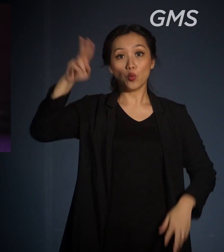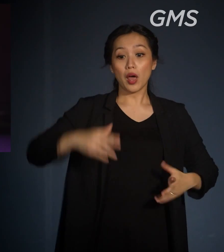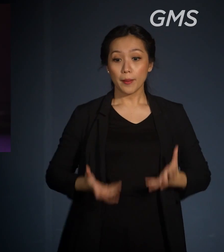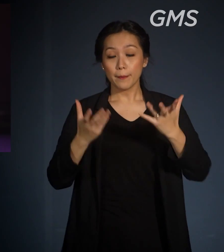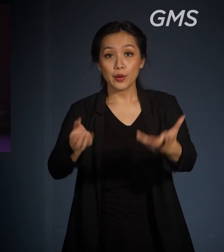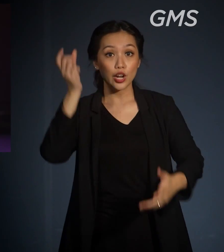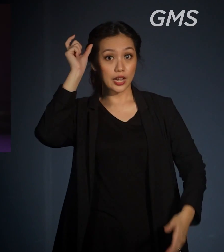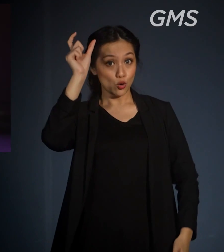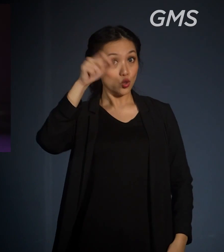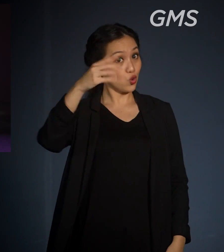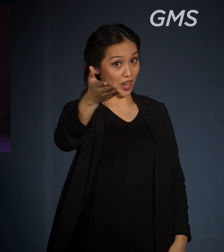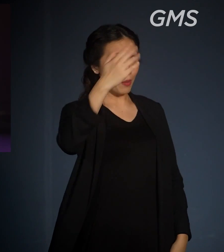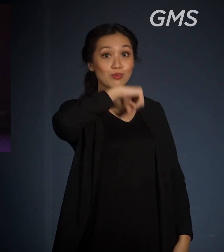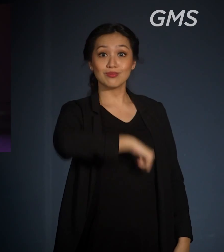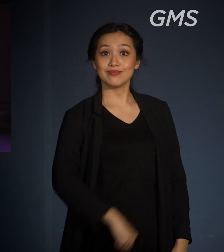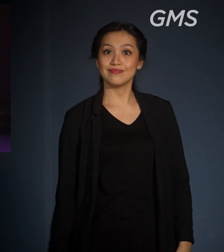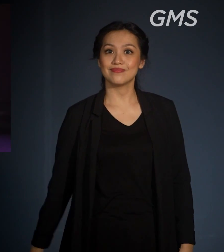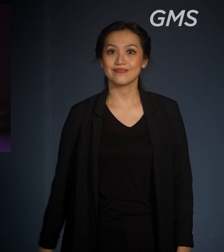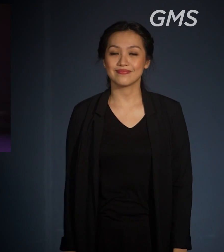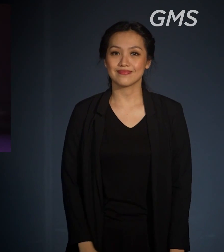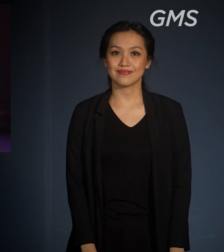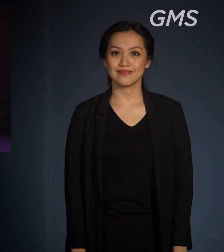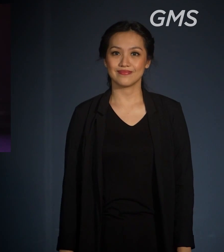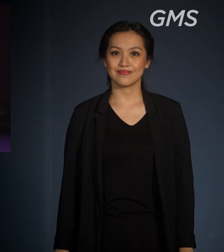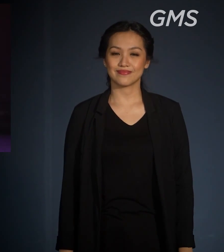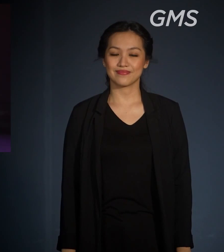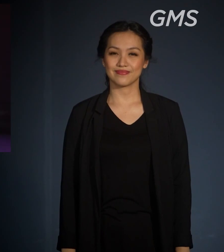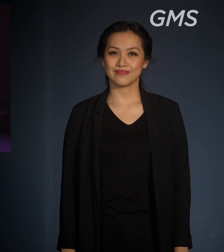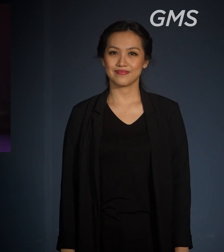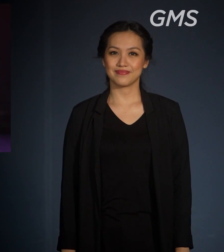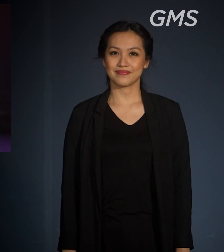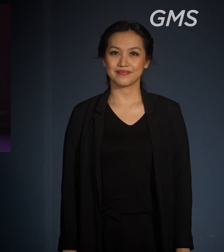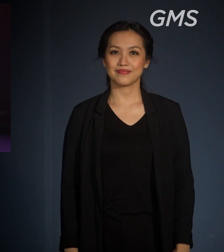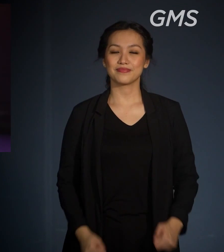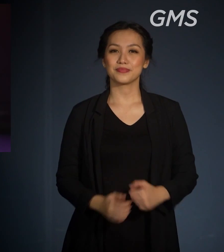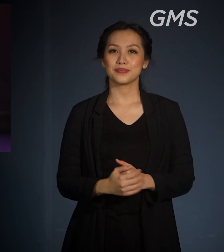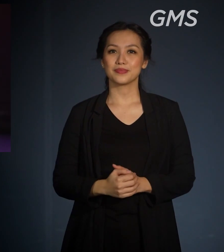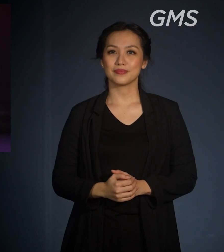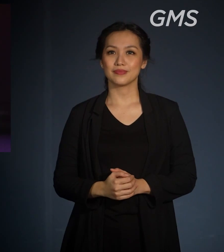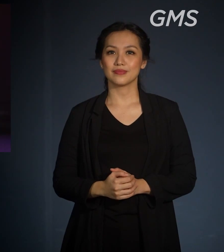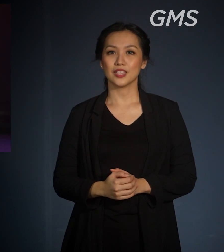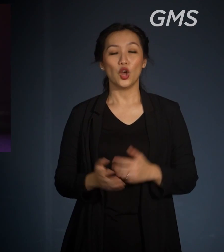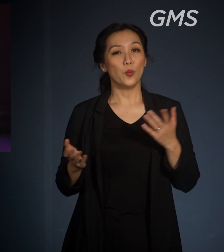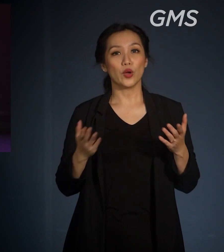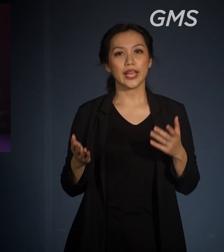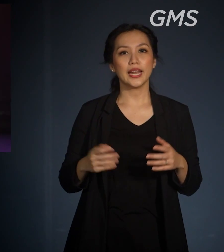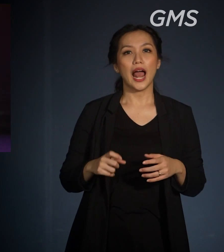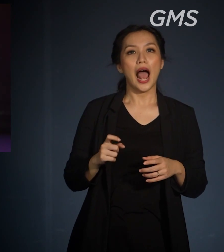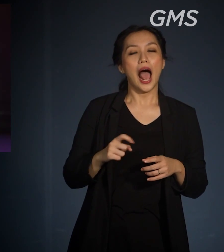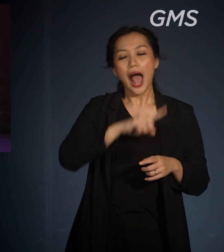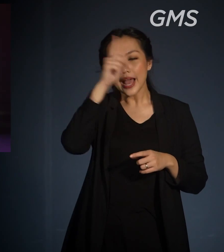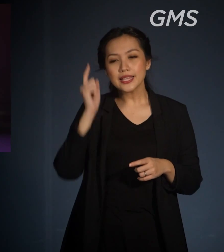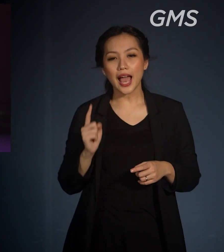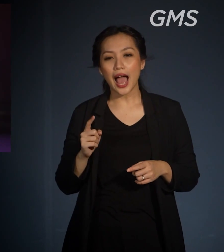kapasitas yang ada dalam kehidupan kita. Tapi itu masih berupa potensi. Dengan kata lain, ini